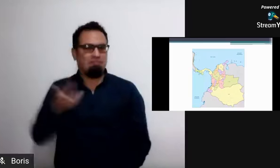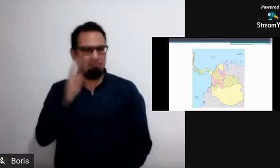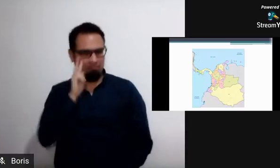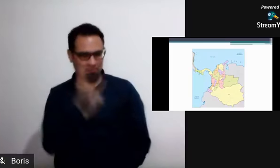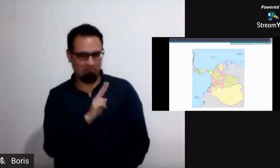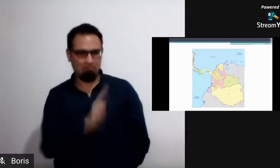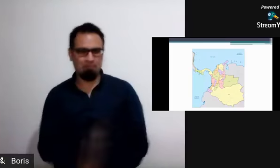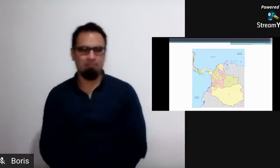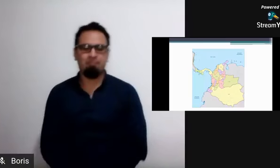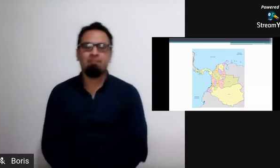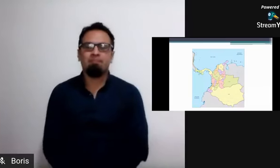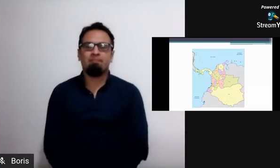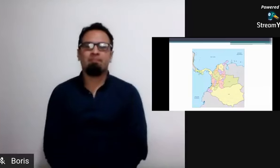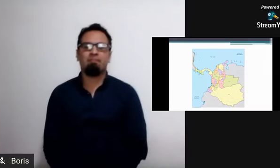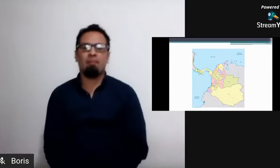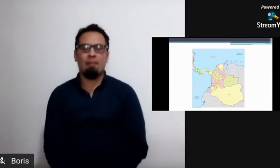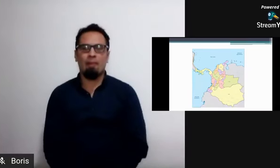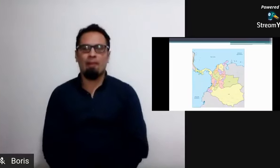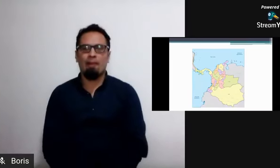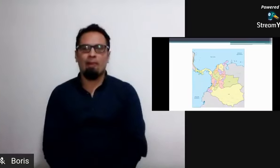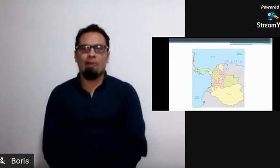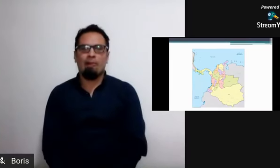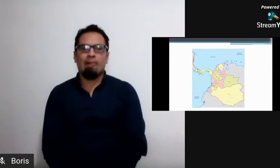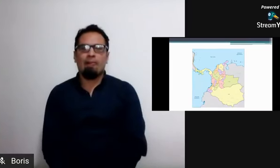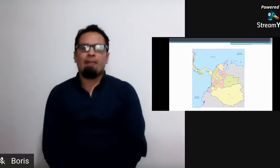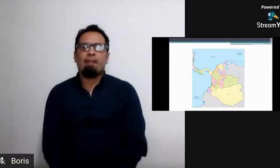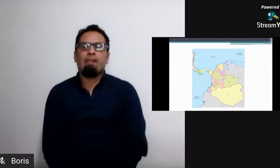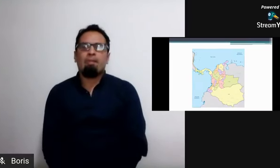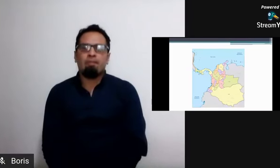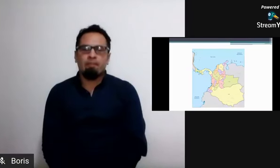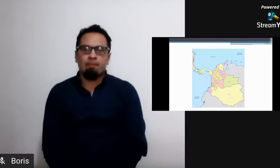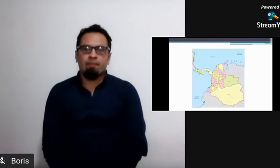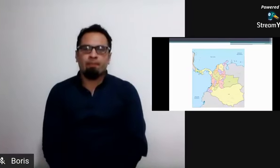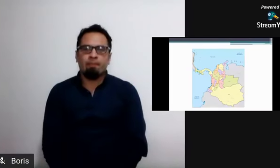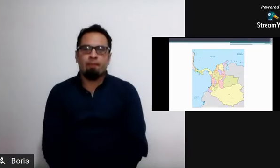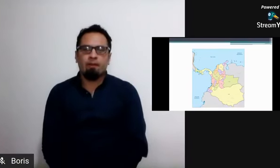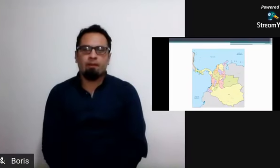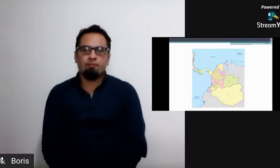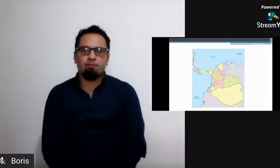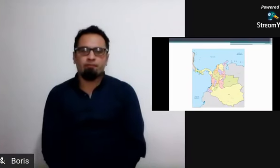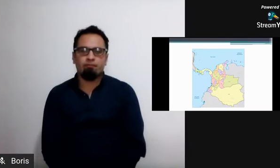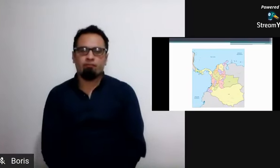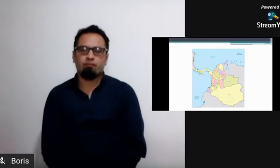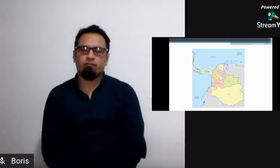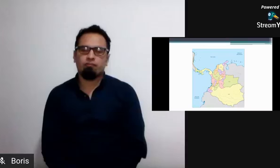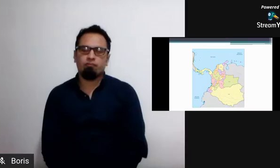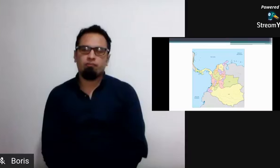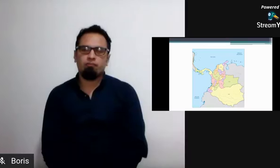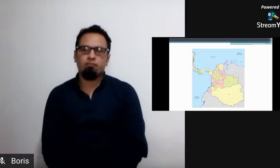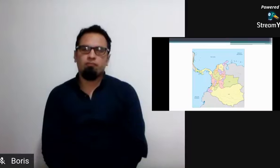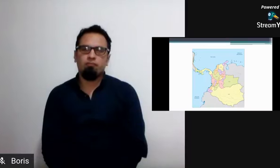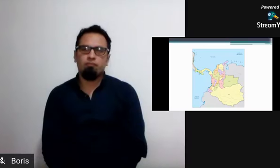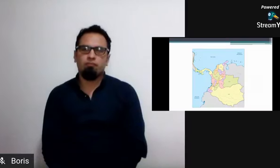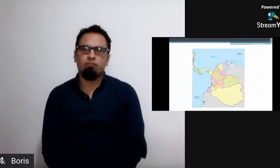sigue manteniendo el mismo sistema de gobierno siguiente, centralista, que venía hasta ese momento